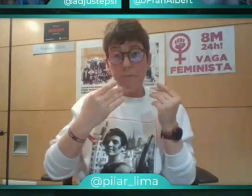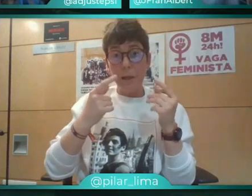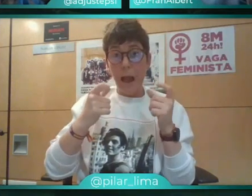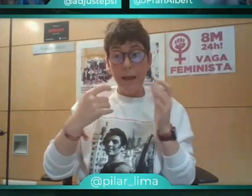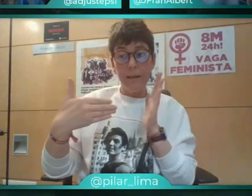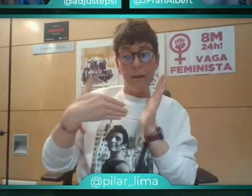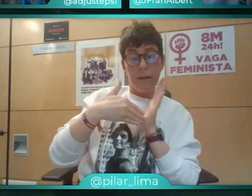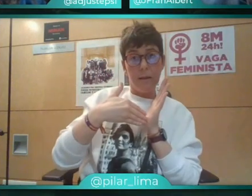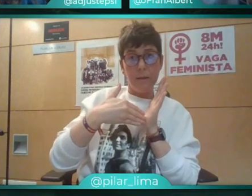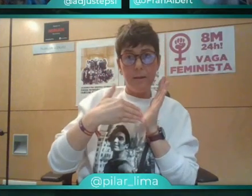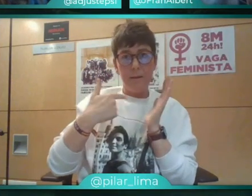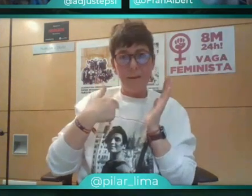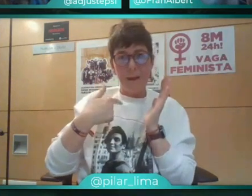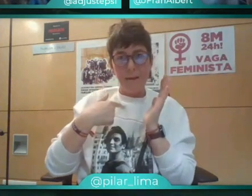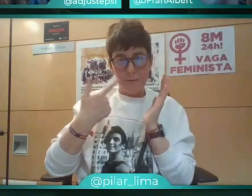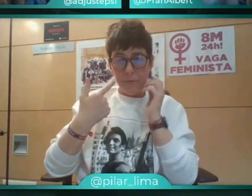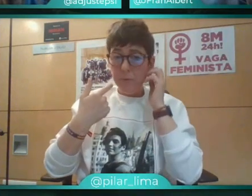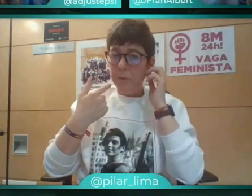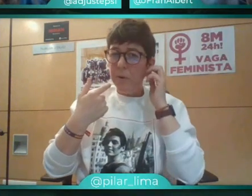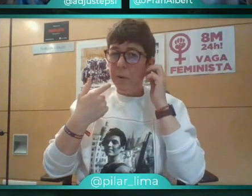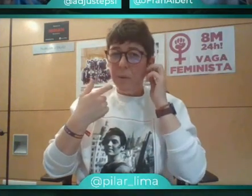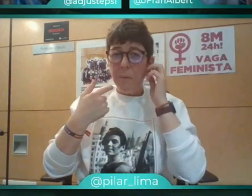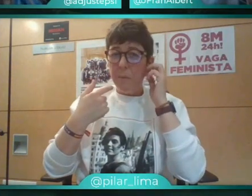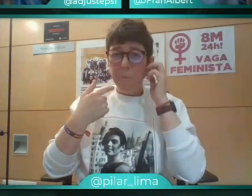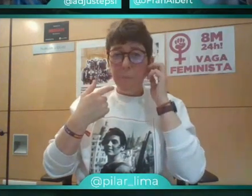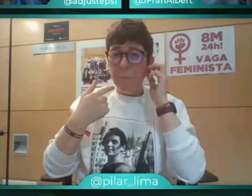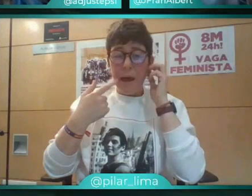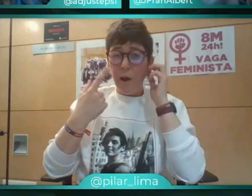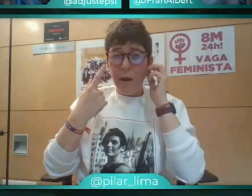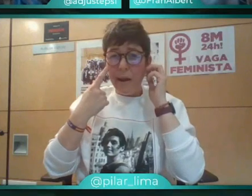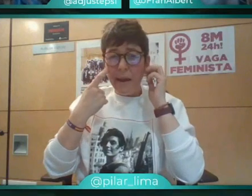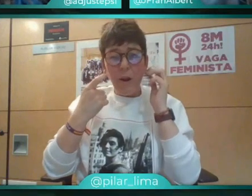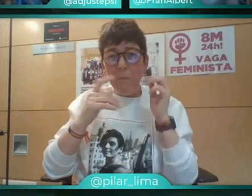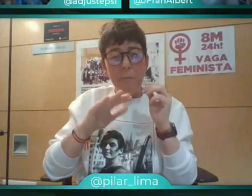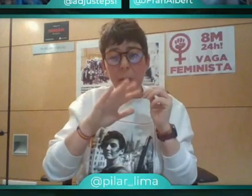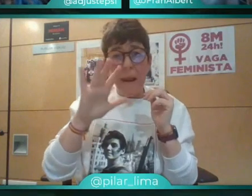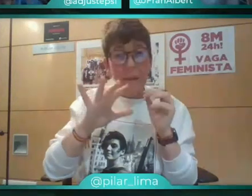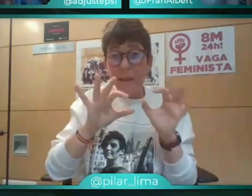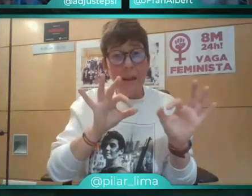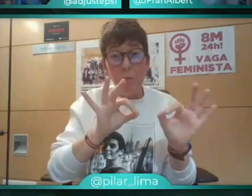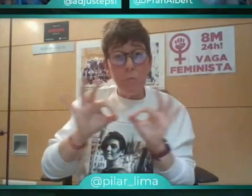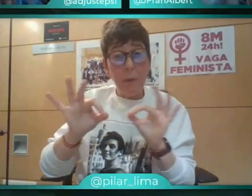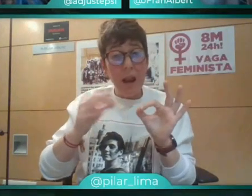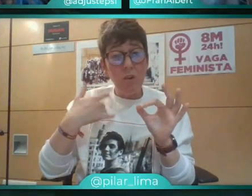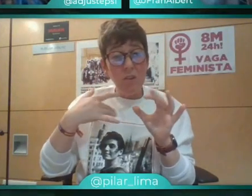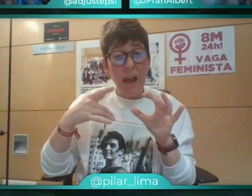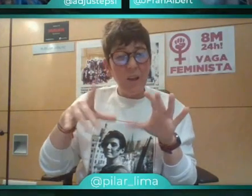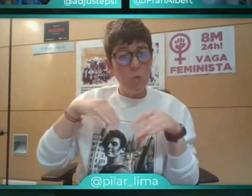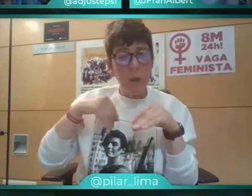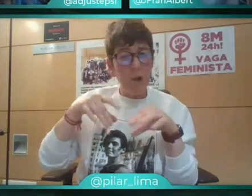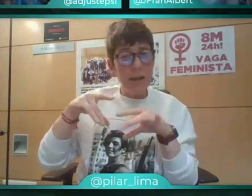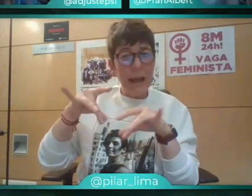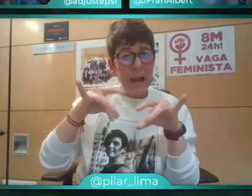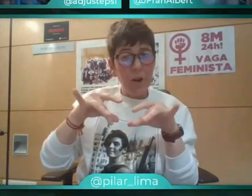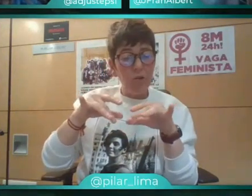muy evidente una cosa muy evidente y es que a mí ya me está llegando lo que pasa es que parece como